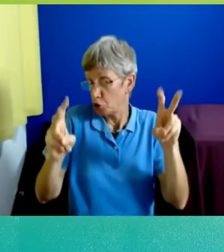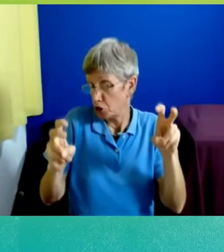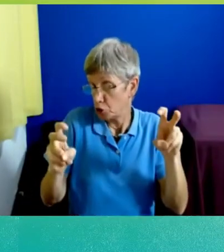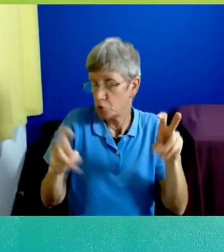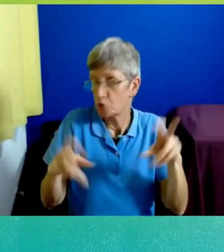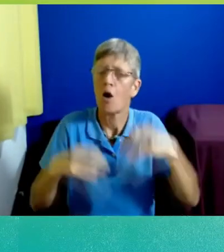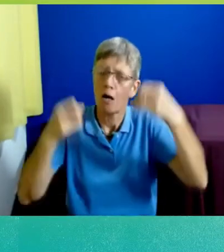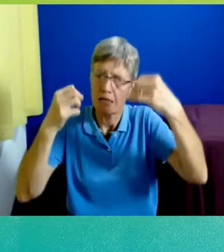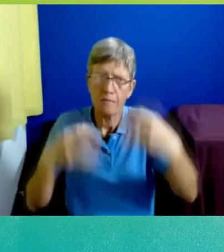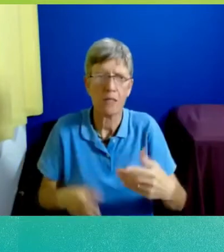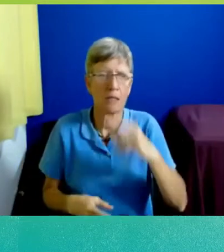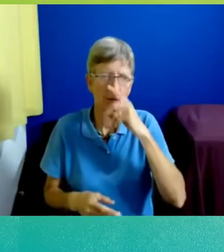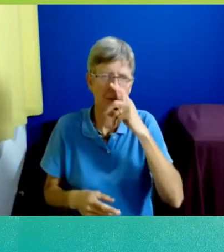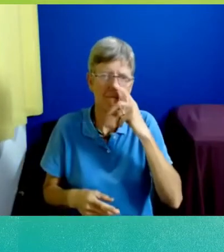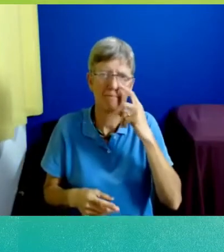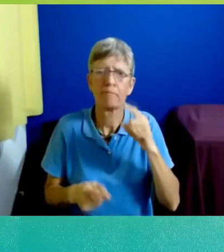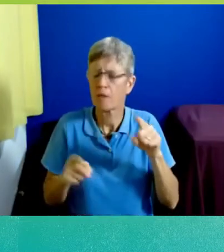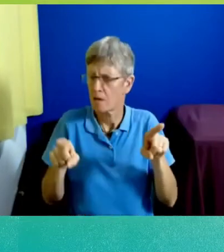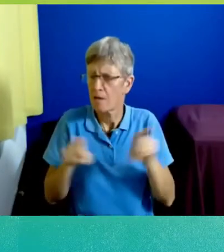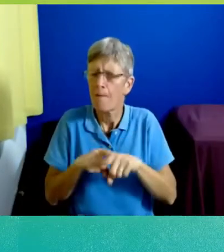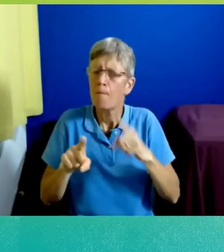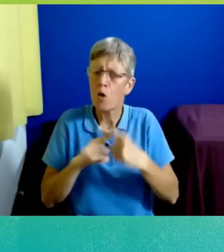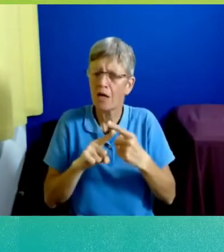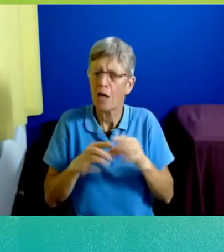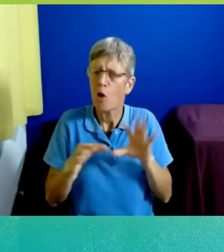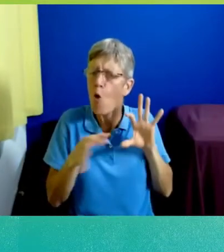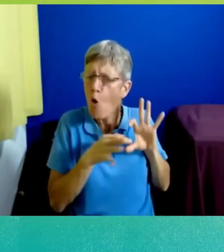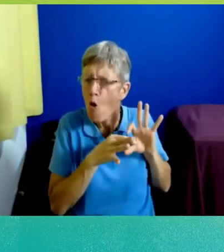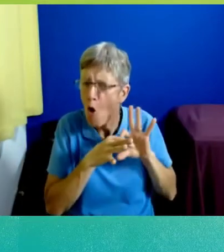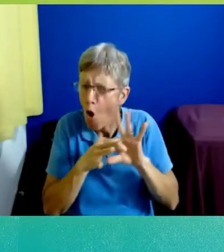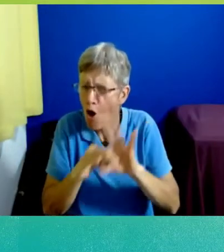Ele vai explicando ali detalhadamente, por exemplo, o título.